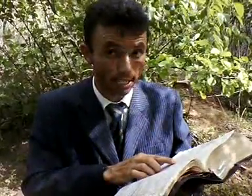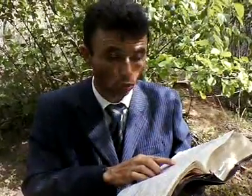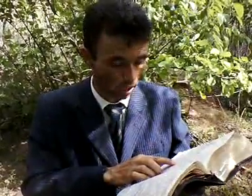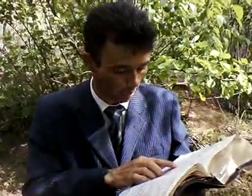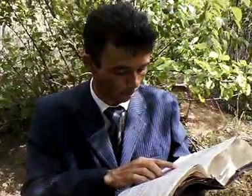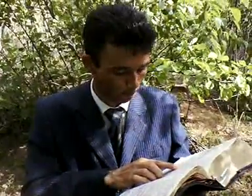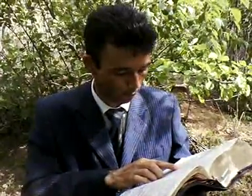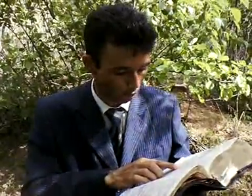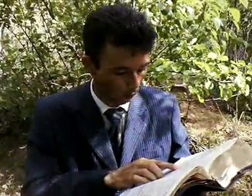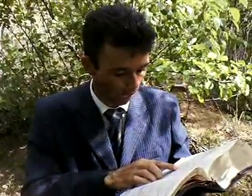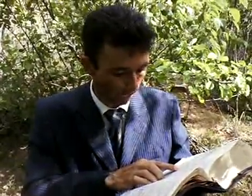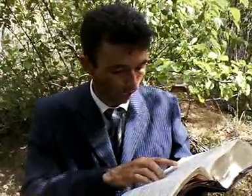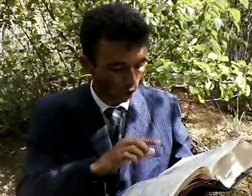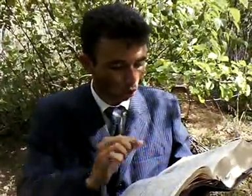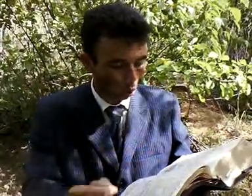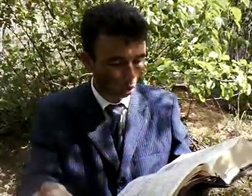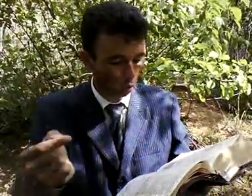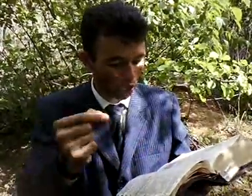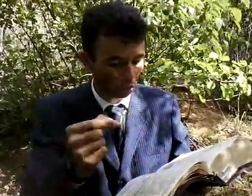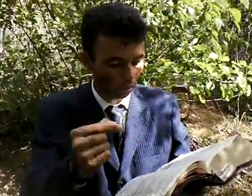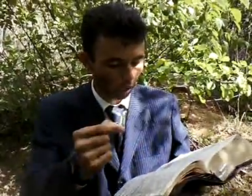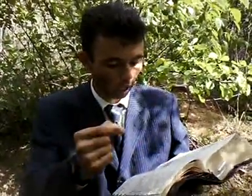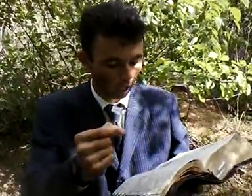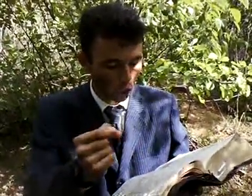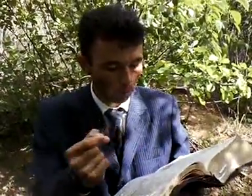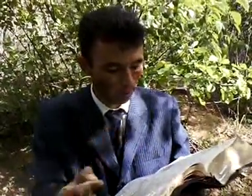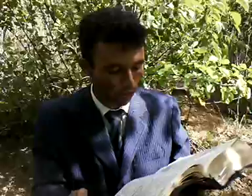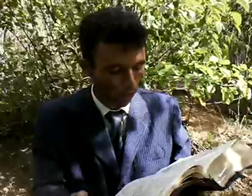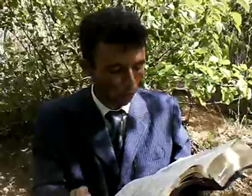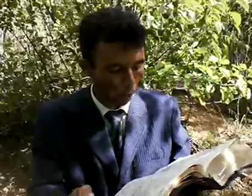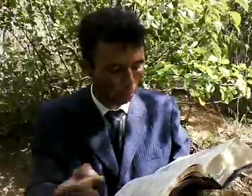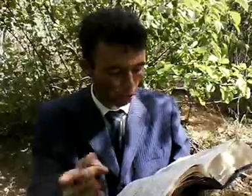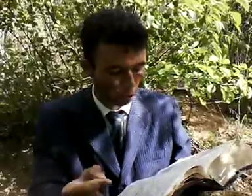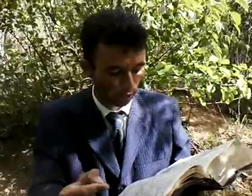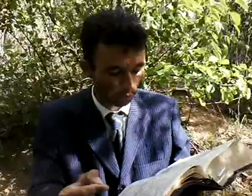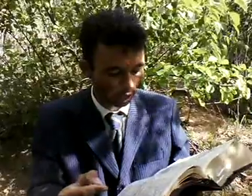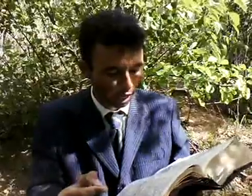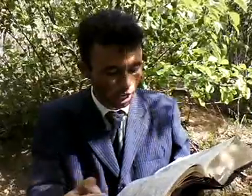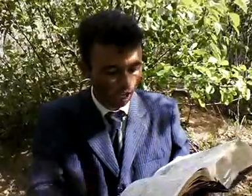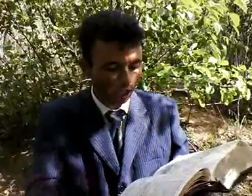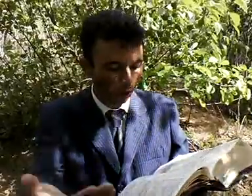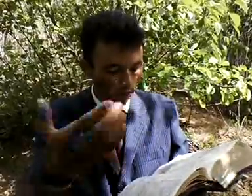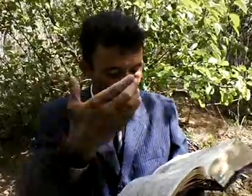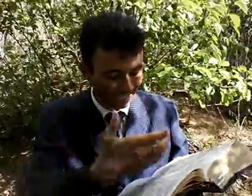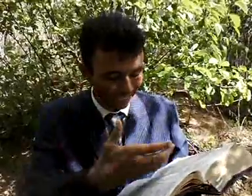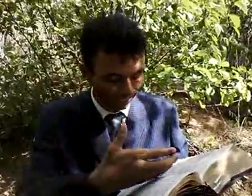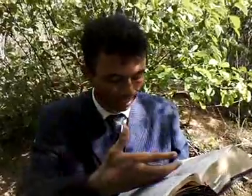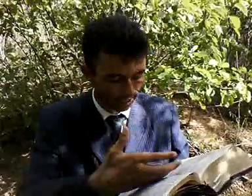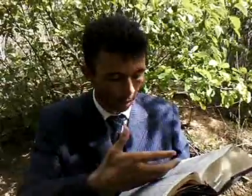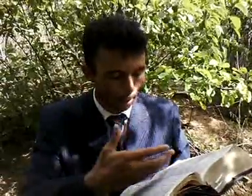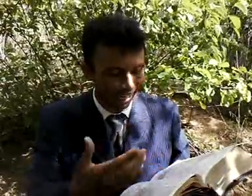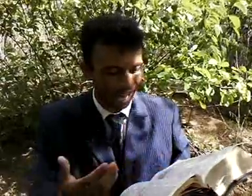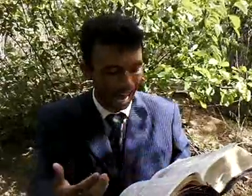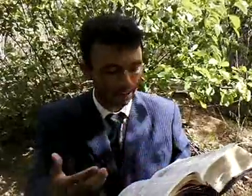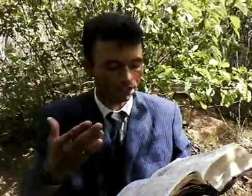escrito assim: ora, tudo isto lhe sobreveio como figura, e estão escritas para